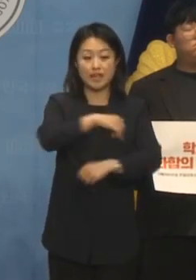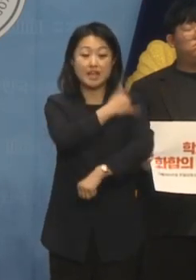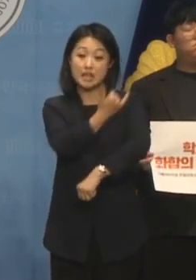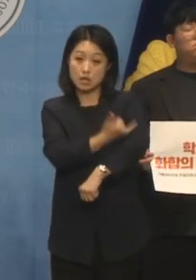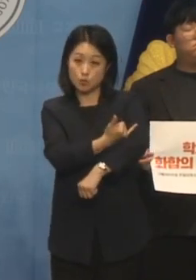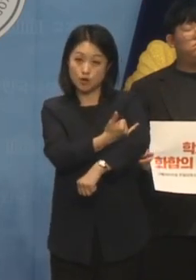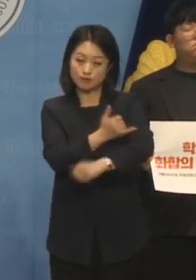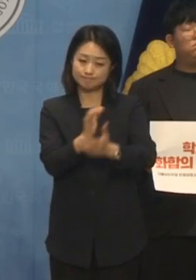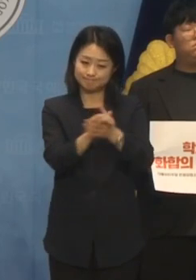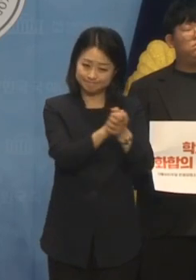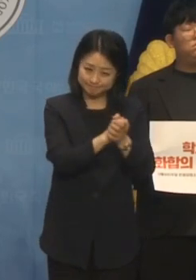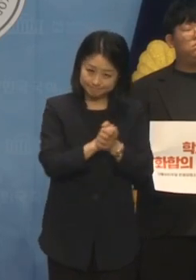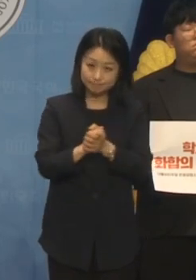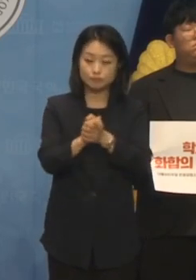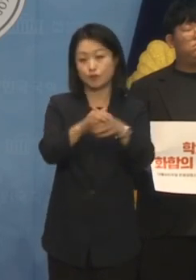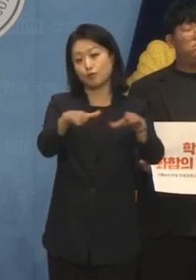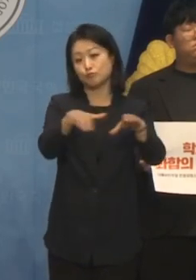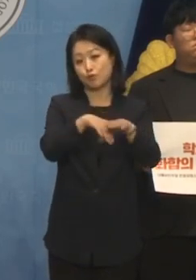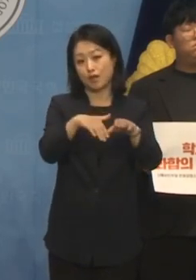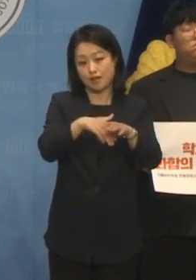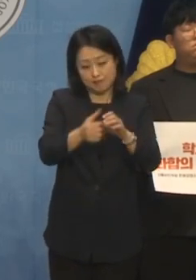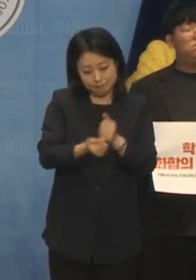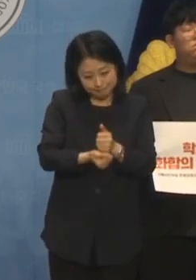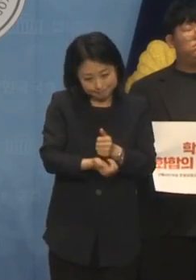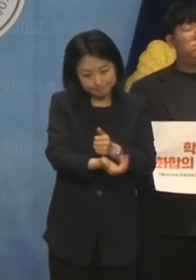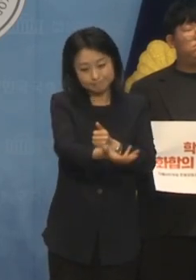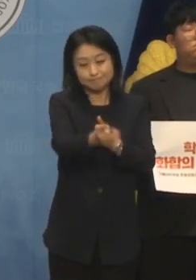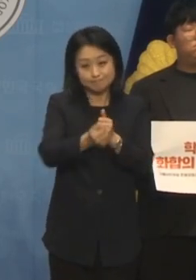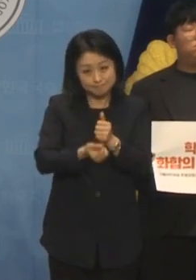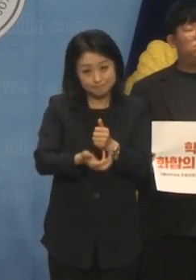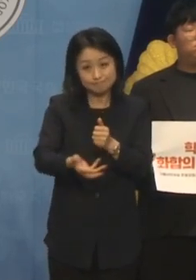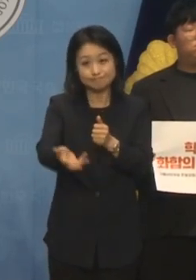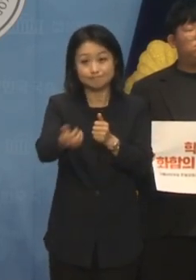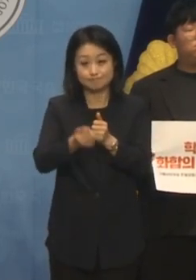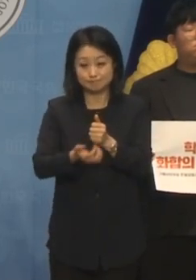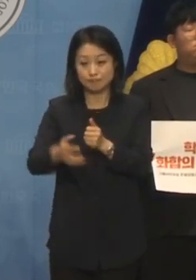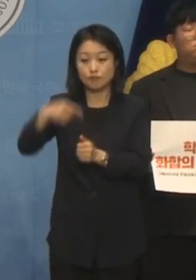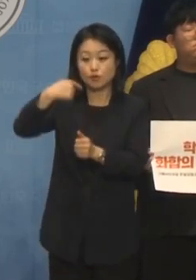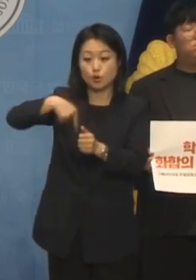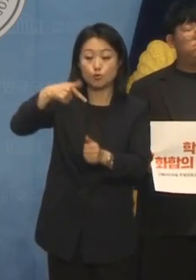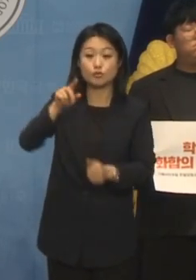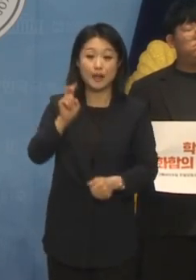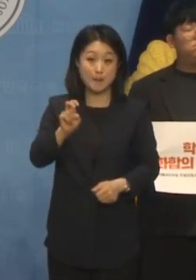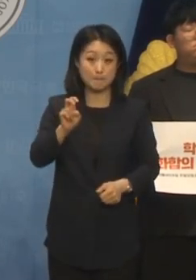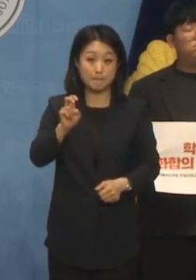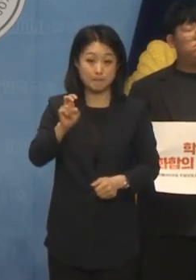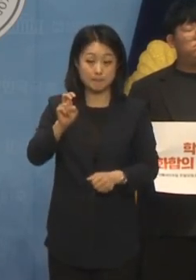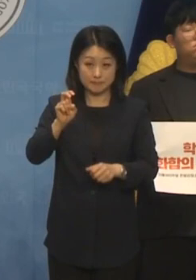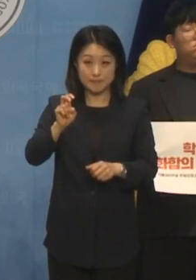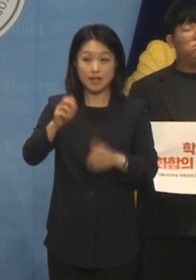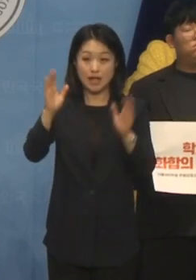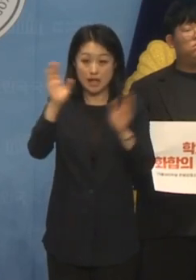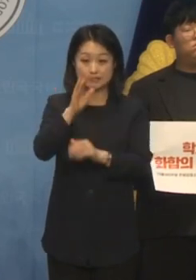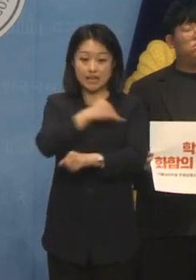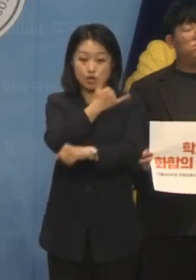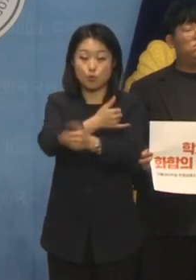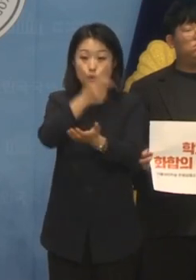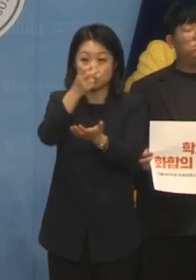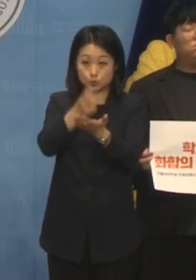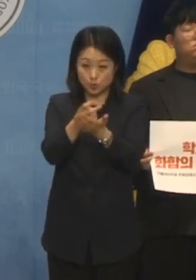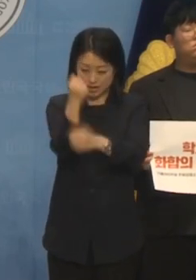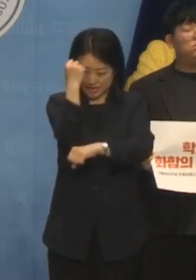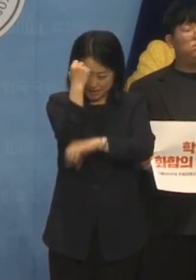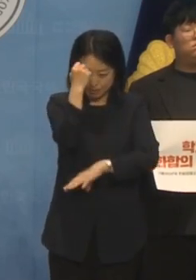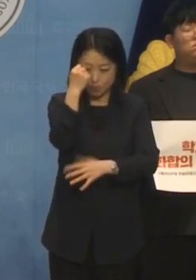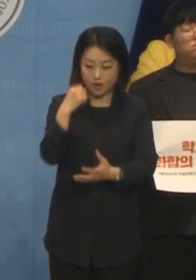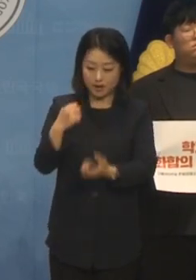인권 친화적인 문화 이런 것들이 생길 수 있었고, 교육감들은 그 조례를 기초로 해서